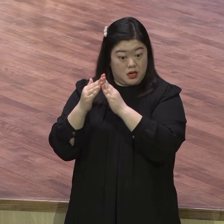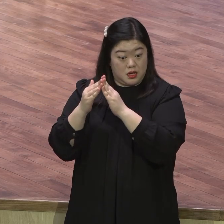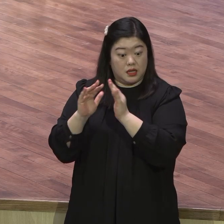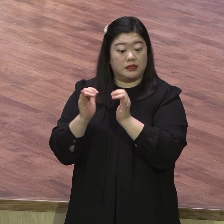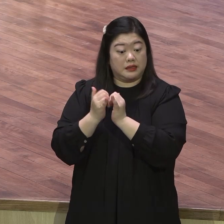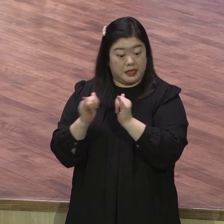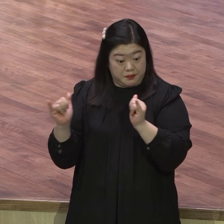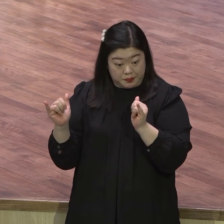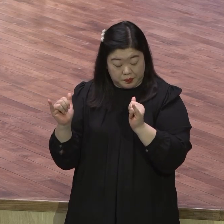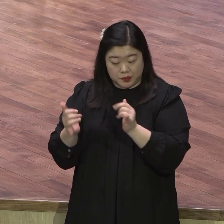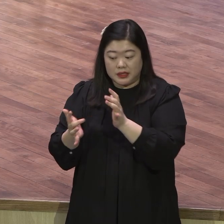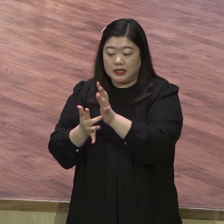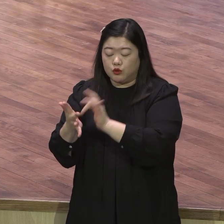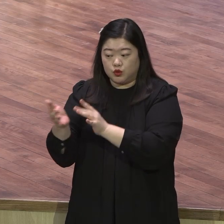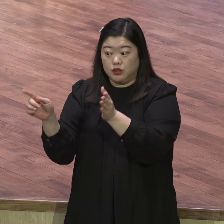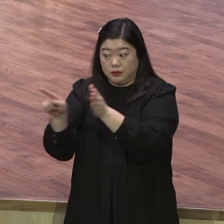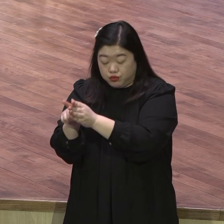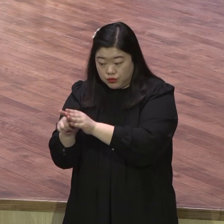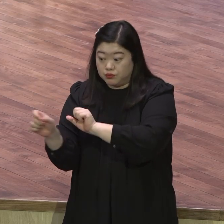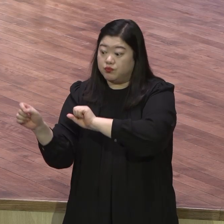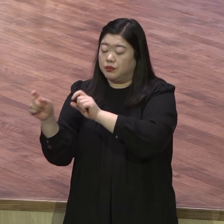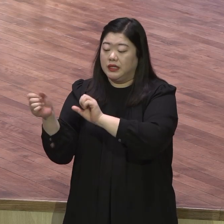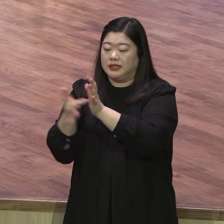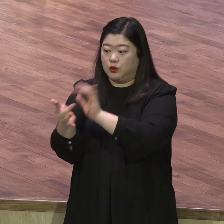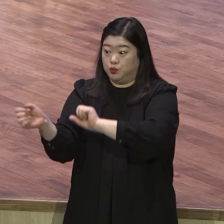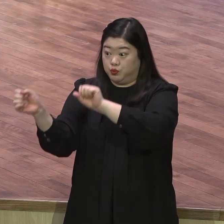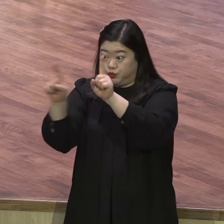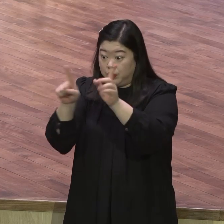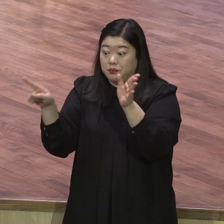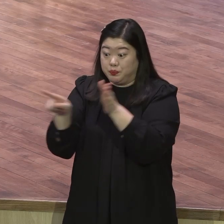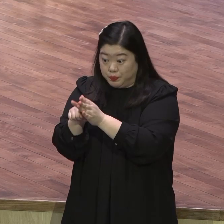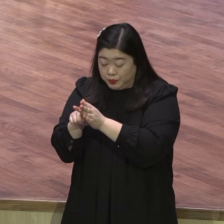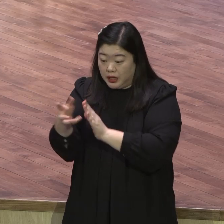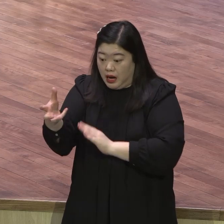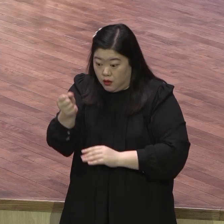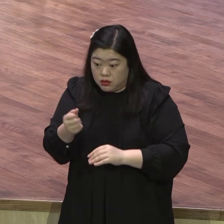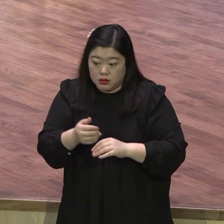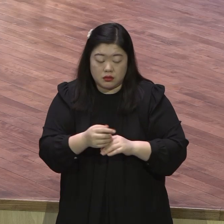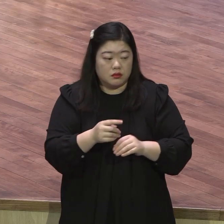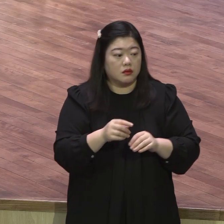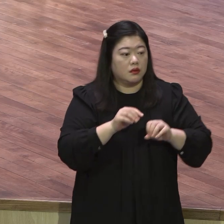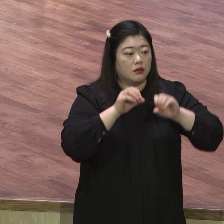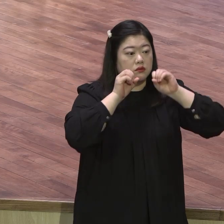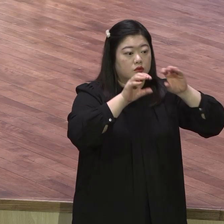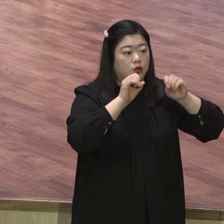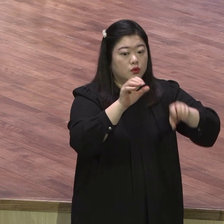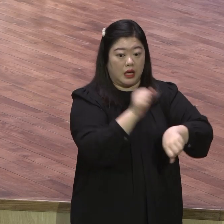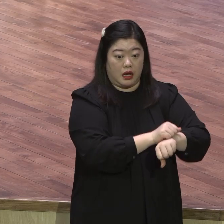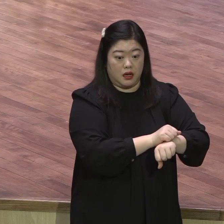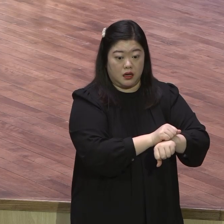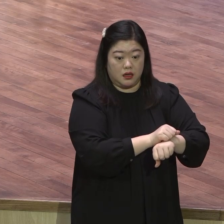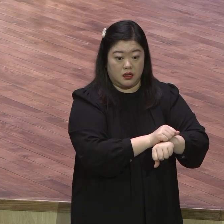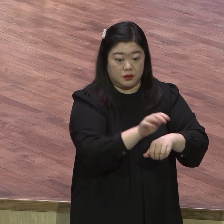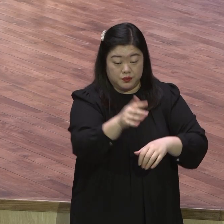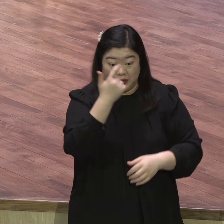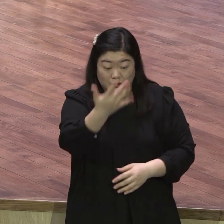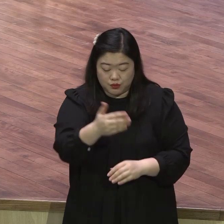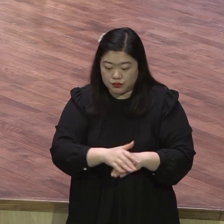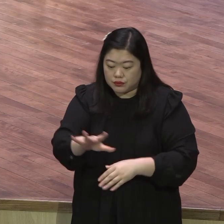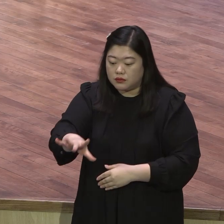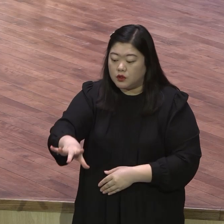능력을 힘입어서 담대하게 부활의 증인으로 섰습니다. 초대교회 여러분 어떻게 생각하세요?